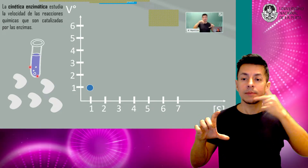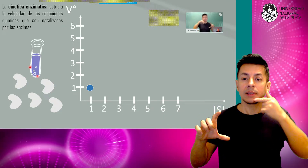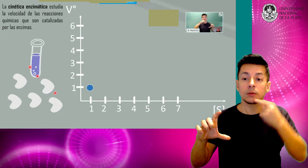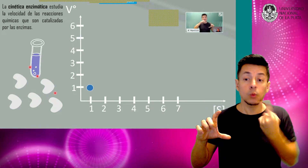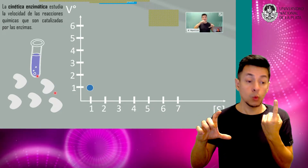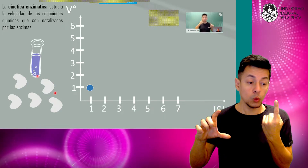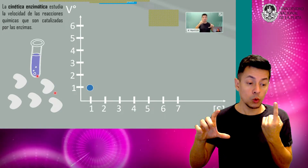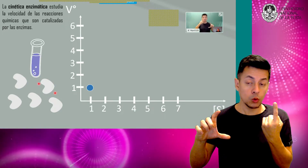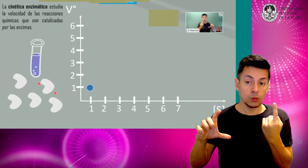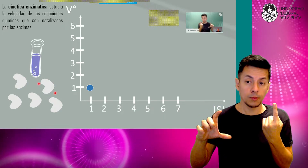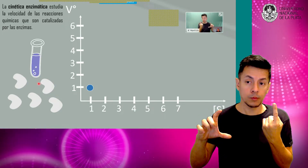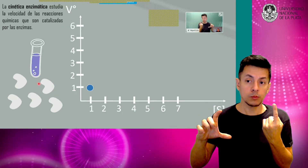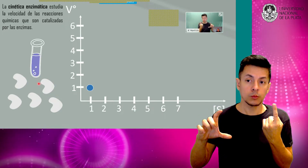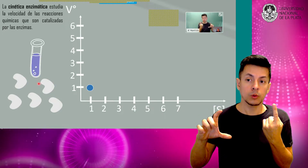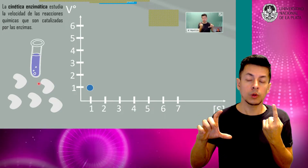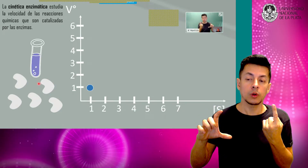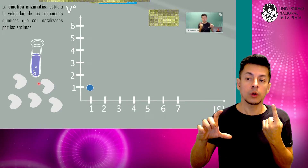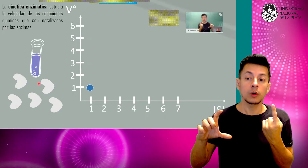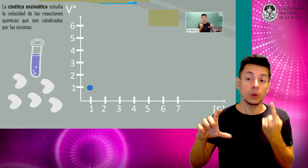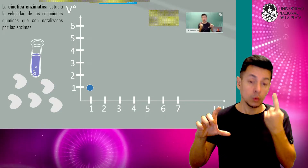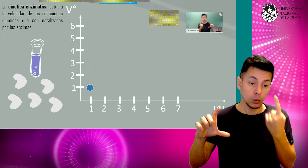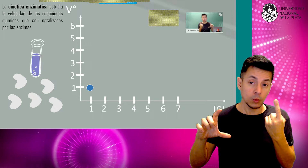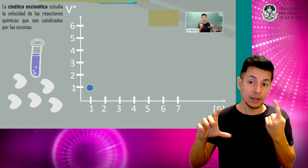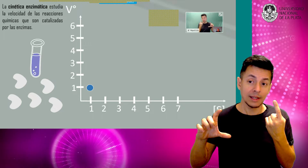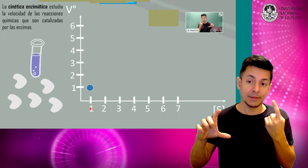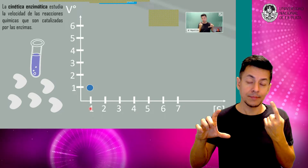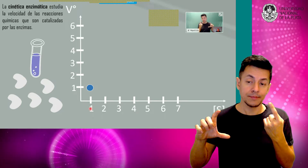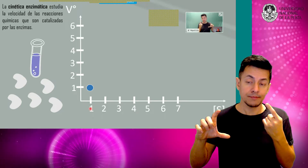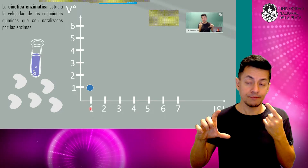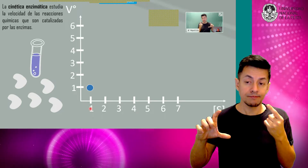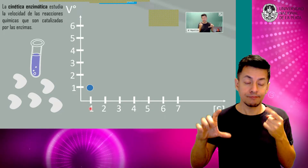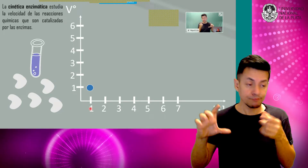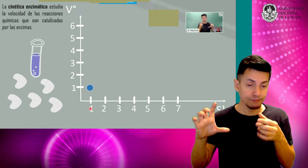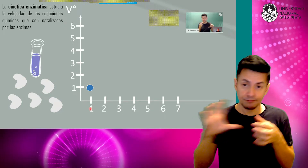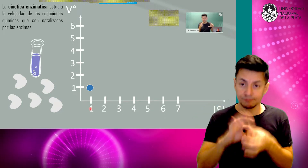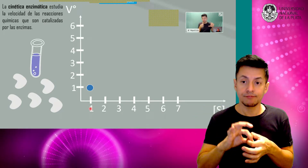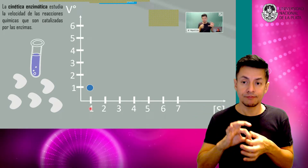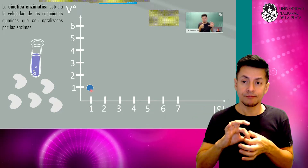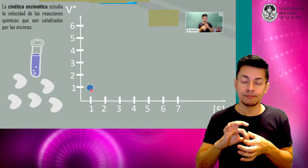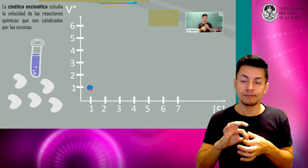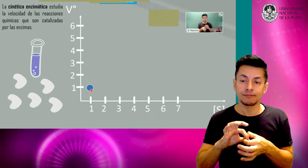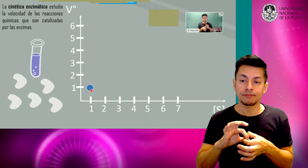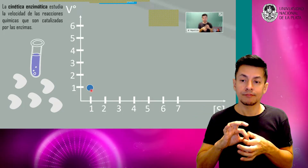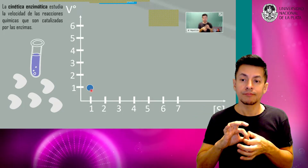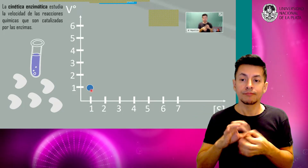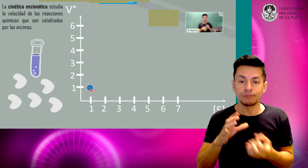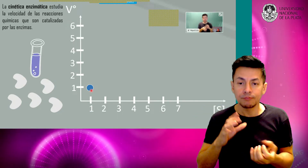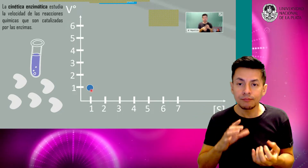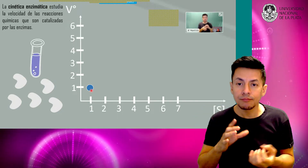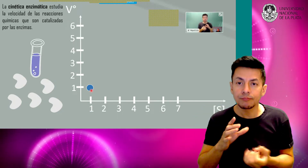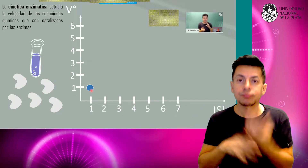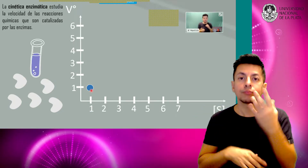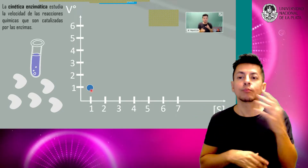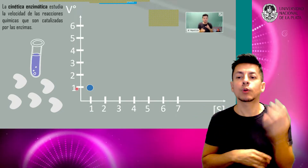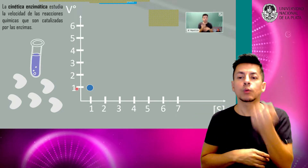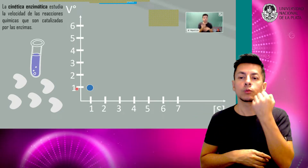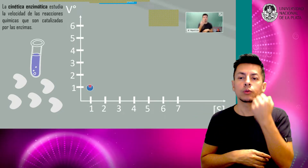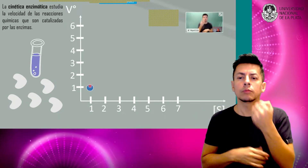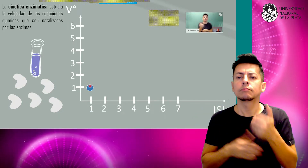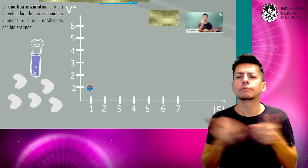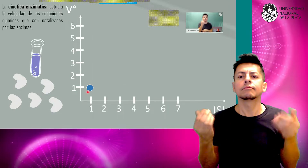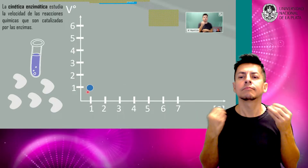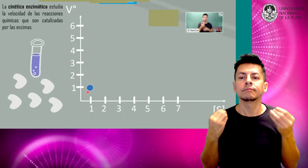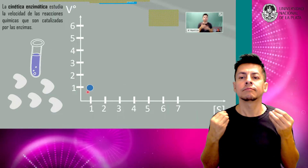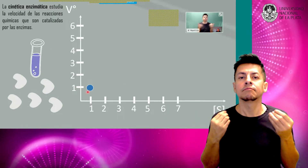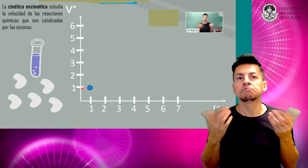tubo. Una de estas enzimas reconoce esa molécula y la transforma en producto. ¿Con qué velocidad? Bueno, con